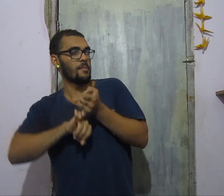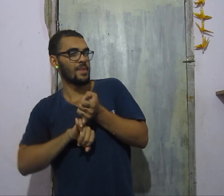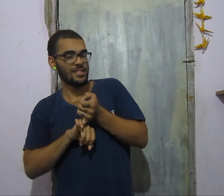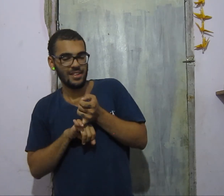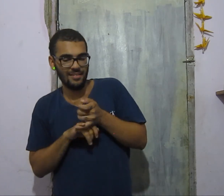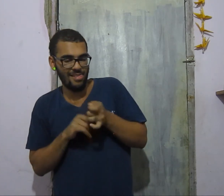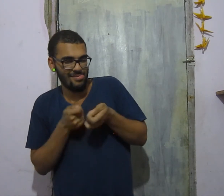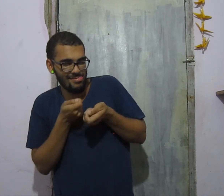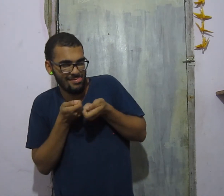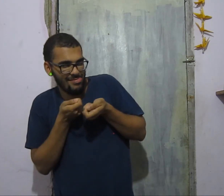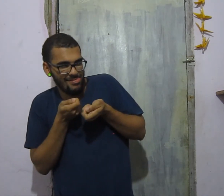haviam